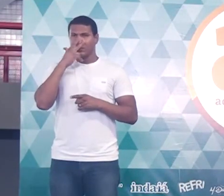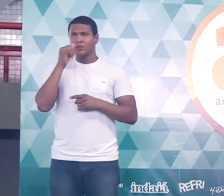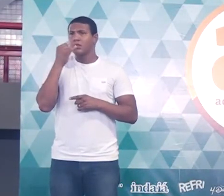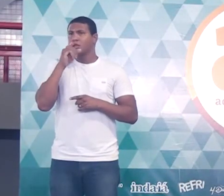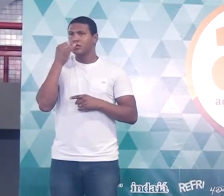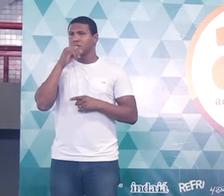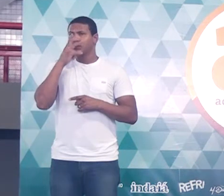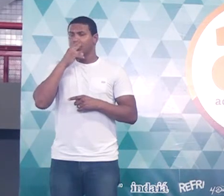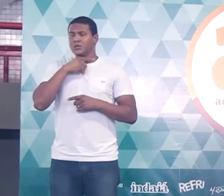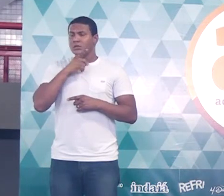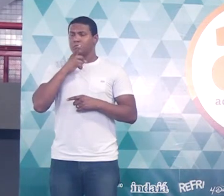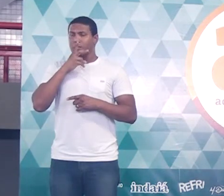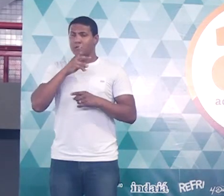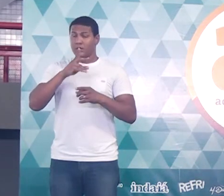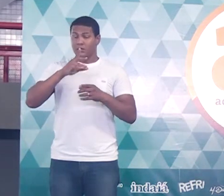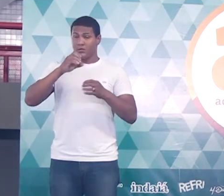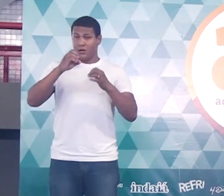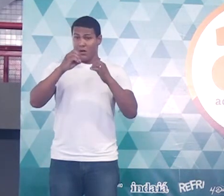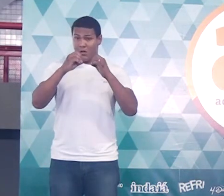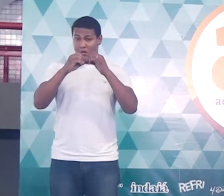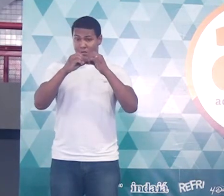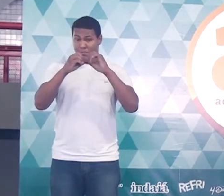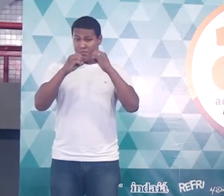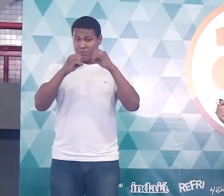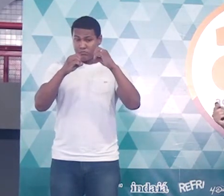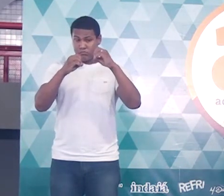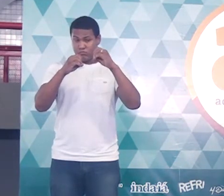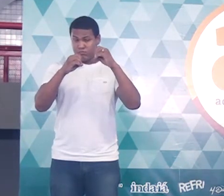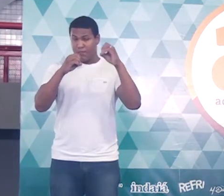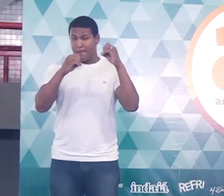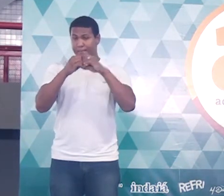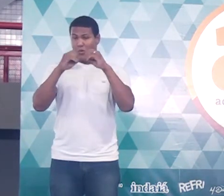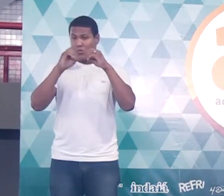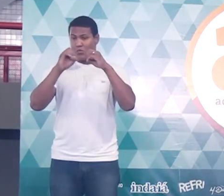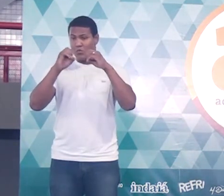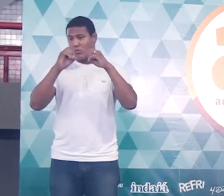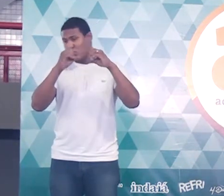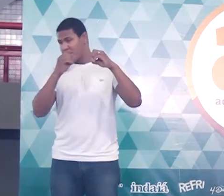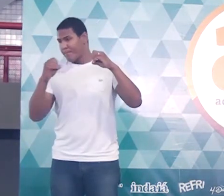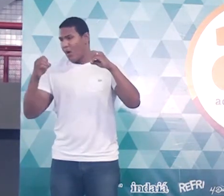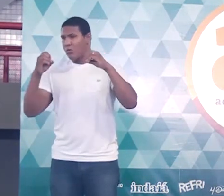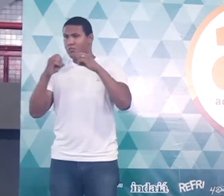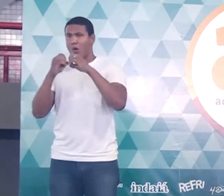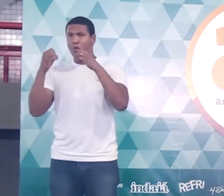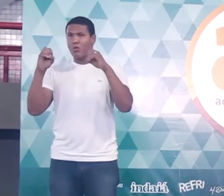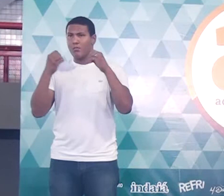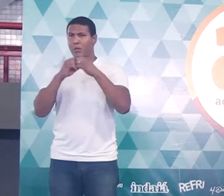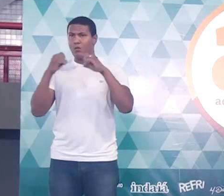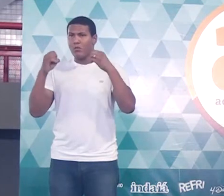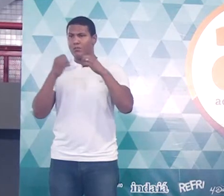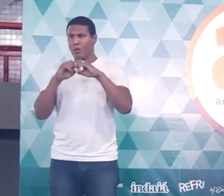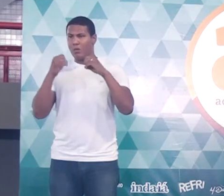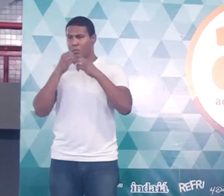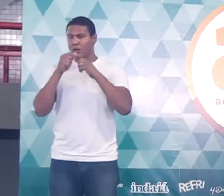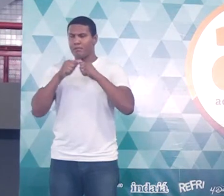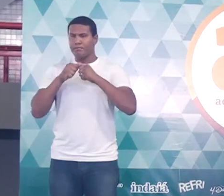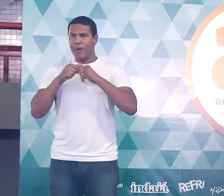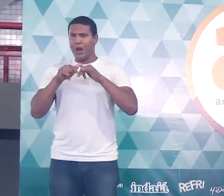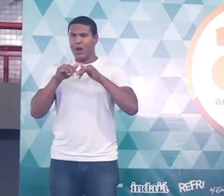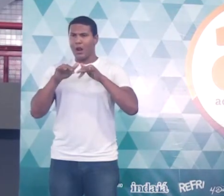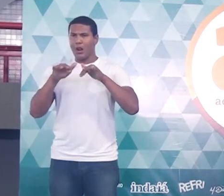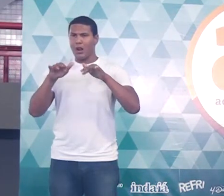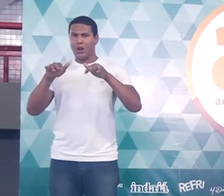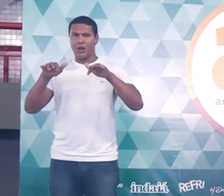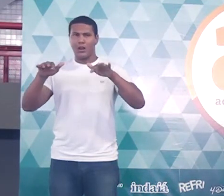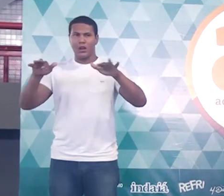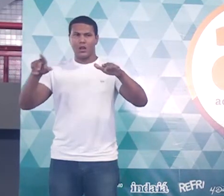na molécula ao lado e passasse essa energia para a molécula ao lado e assim sucessivamente. Isso é chamado de efeito dominó.